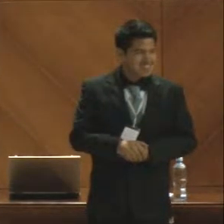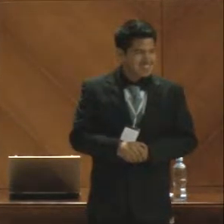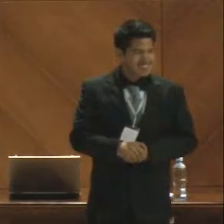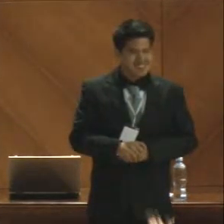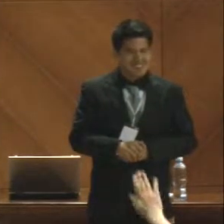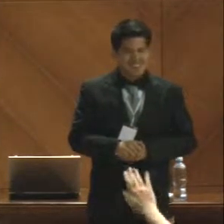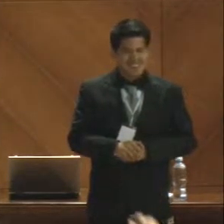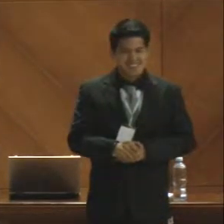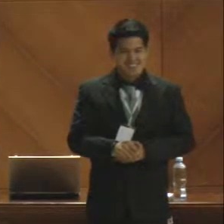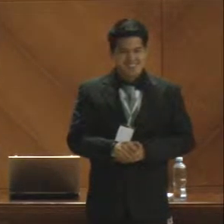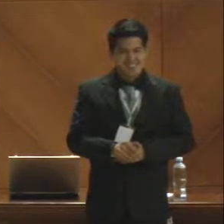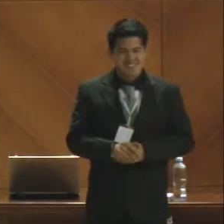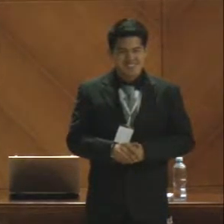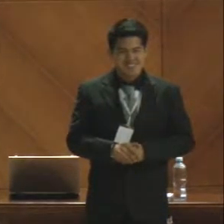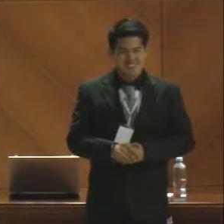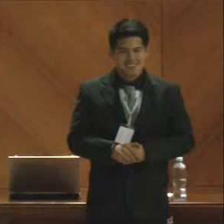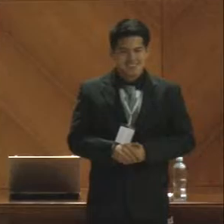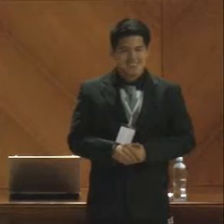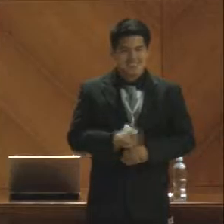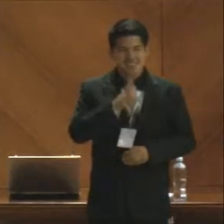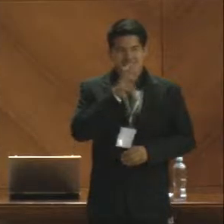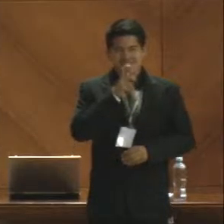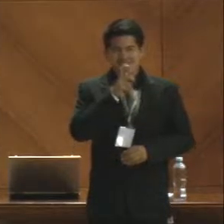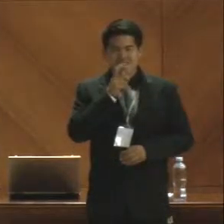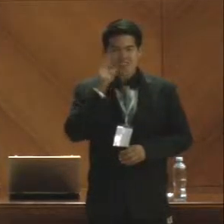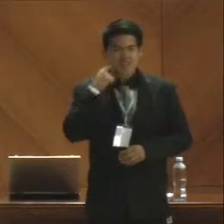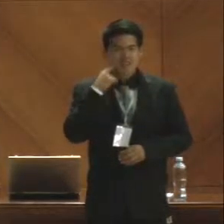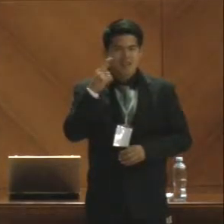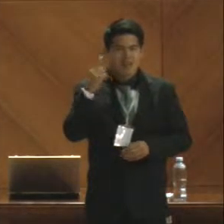La teoría del psicoanálisis, ¿no es cierto? ¿Y en qué se basaba Freud?